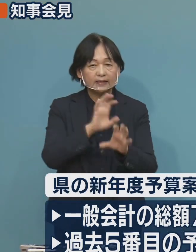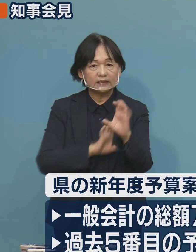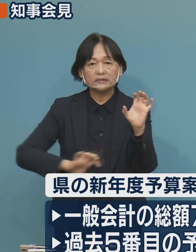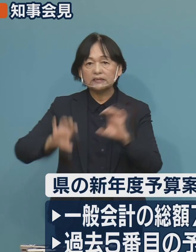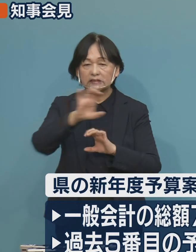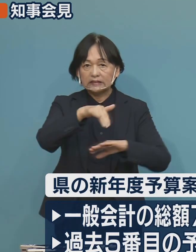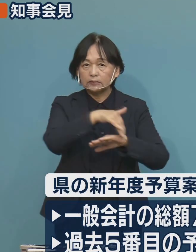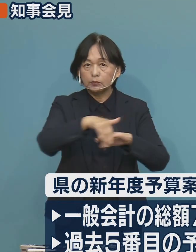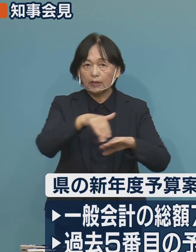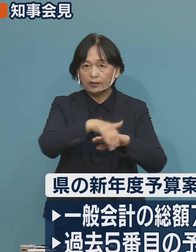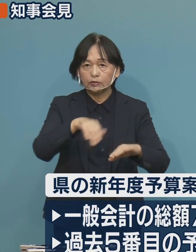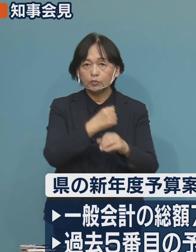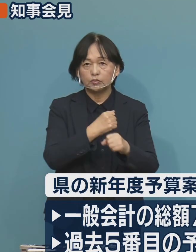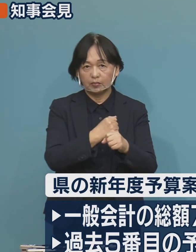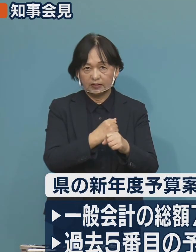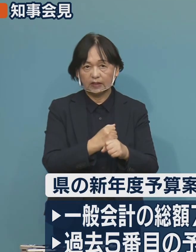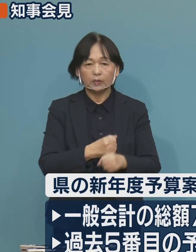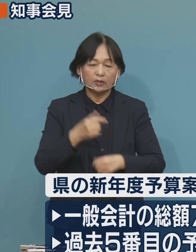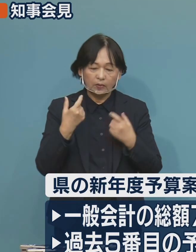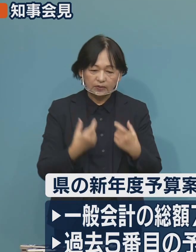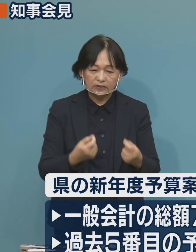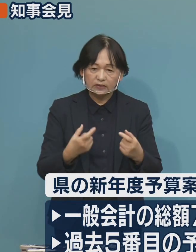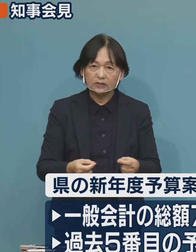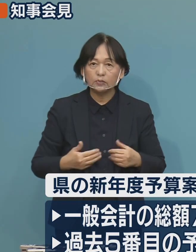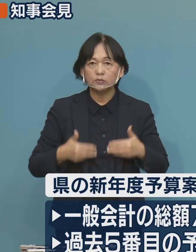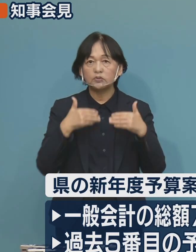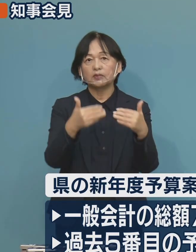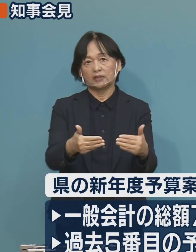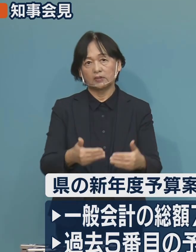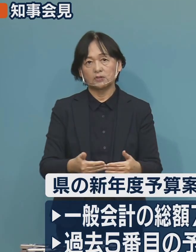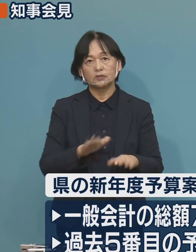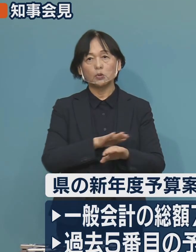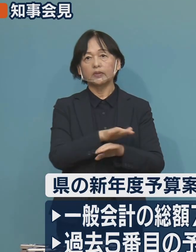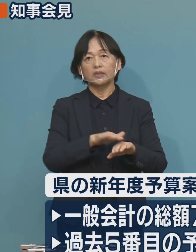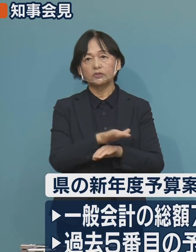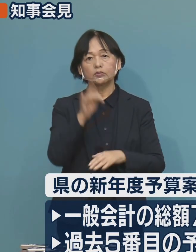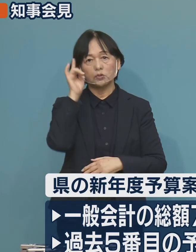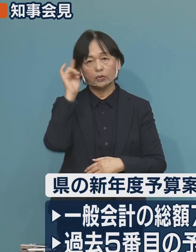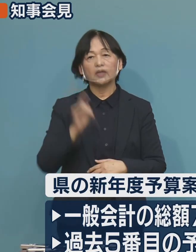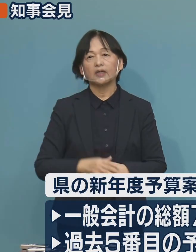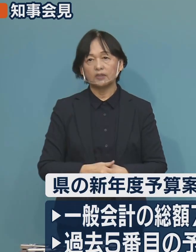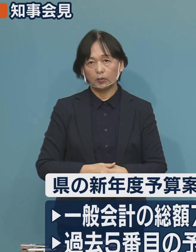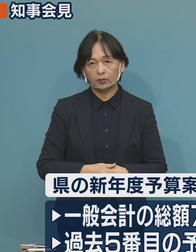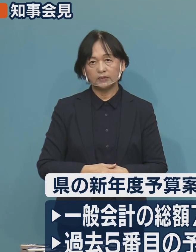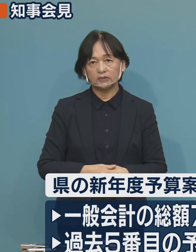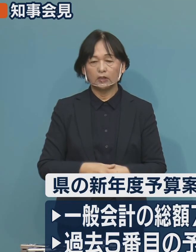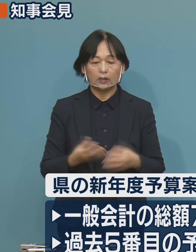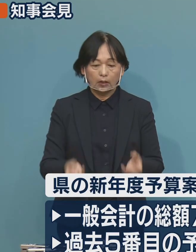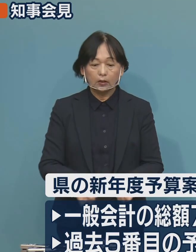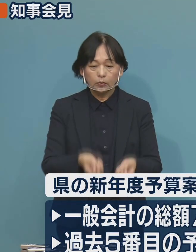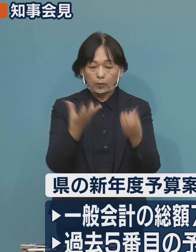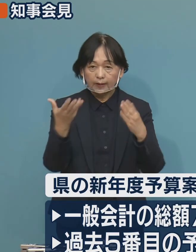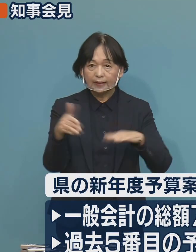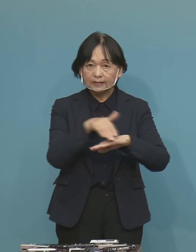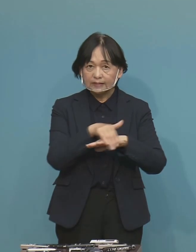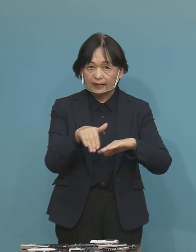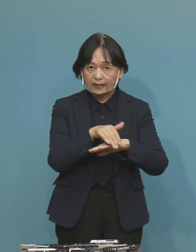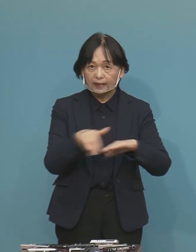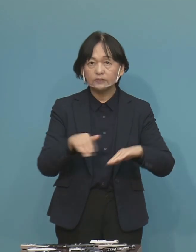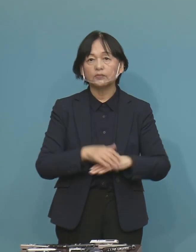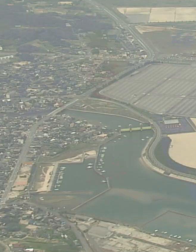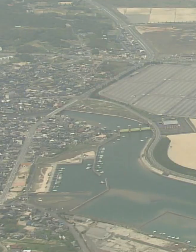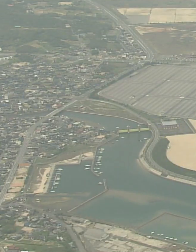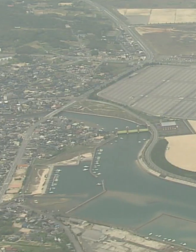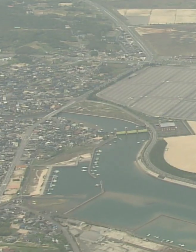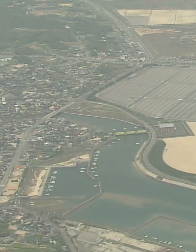過去5番目の予算規模で7,900億円台となるのは2002年度以来21年ぶりです